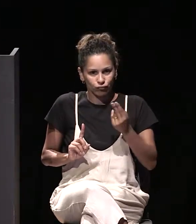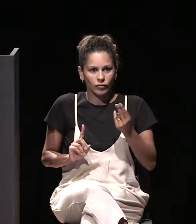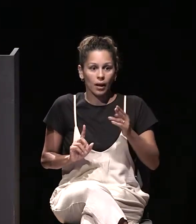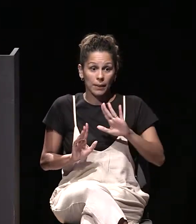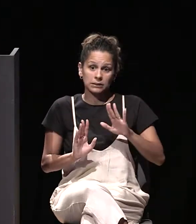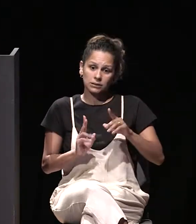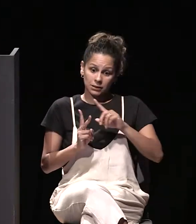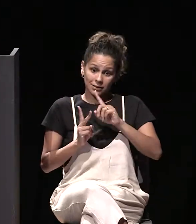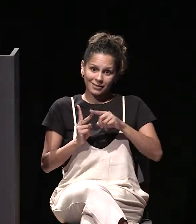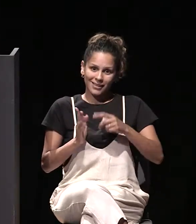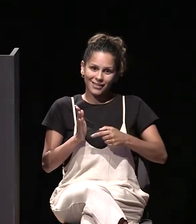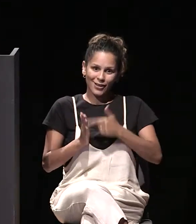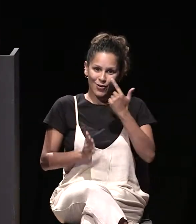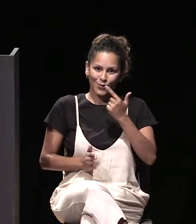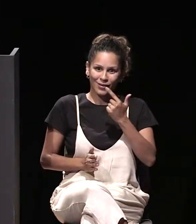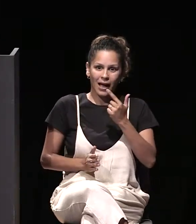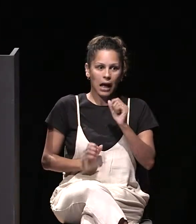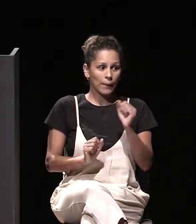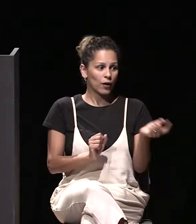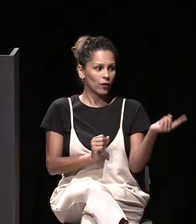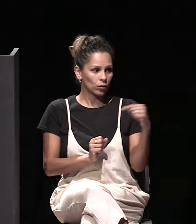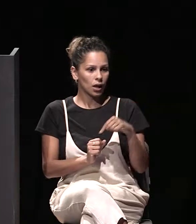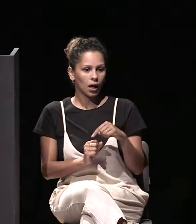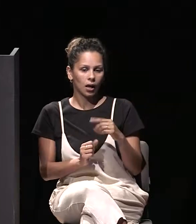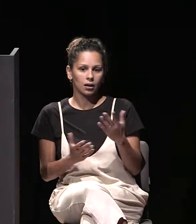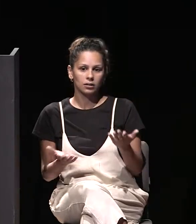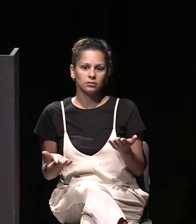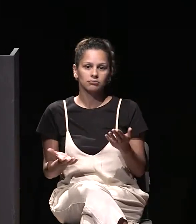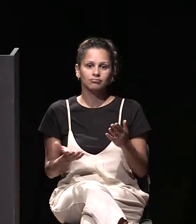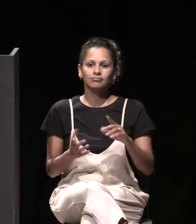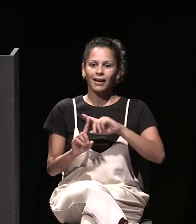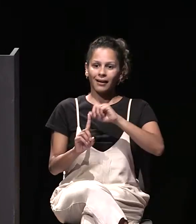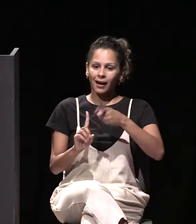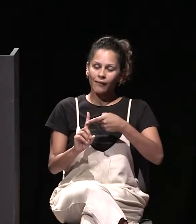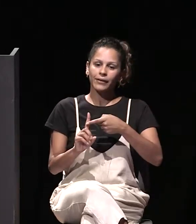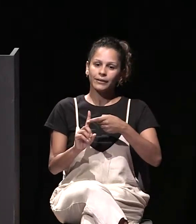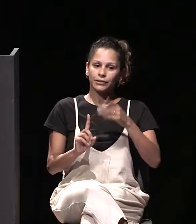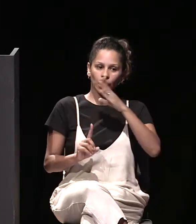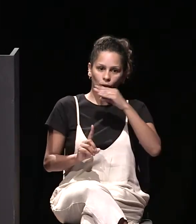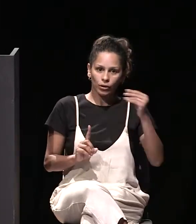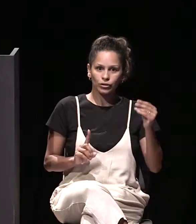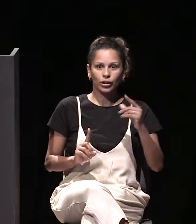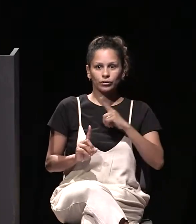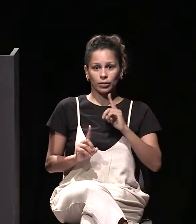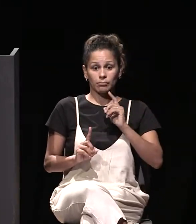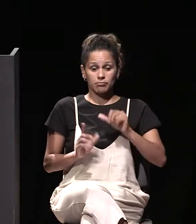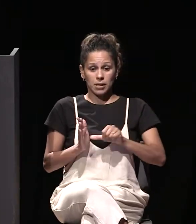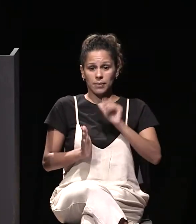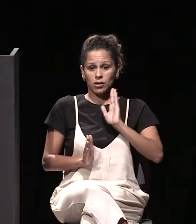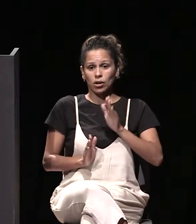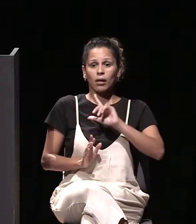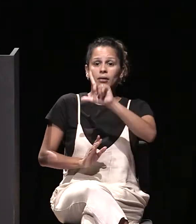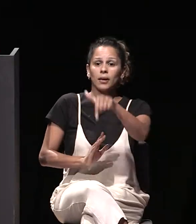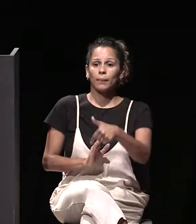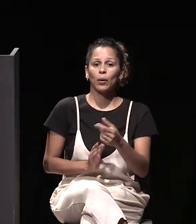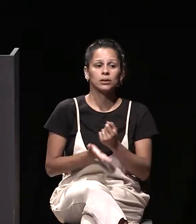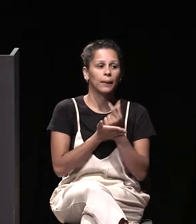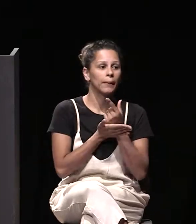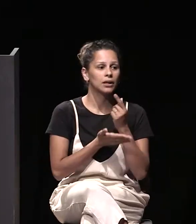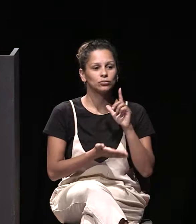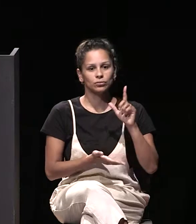o índice de gravidez. A primeira gravidez na adolescente, ninguém está dando conta. Bom, a disponibilidade de